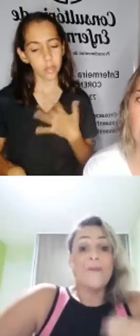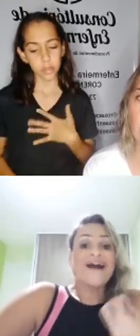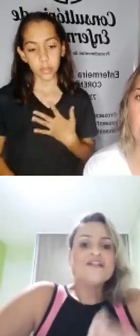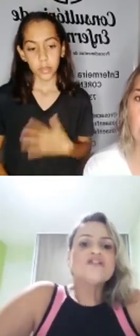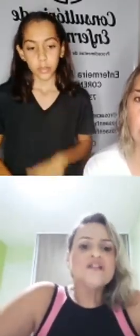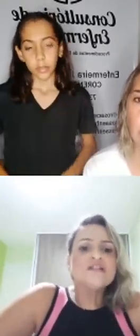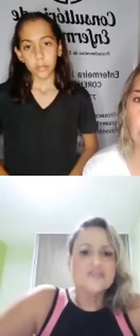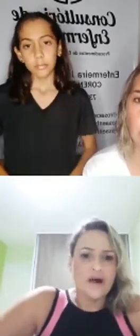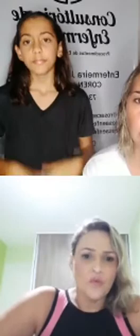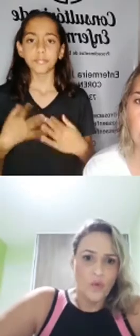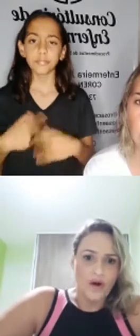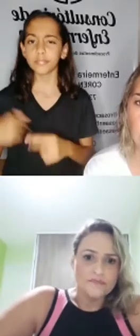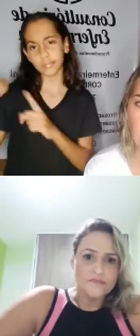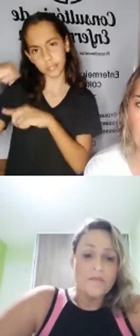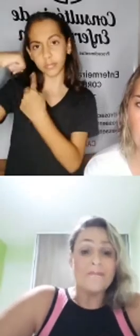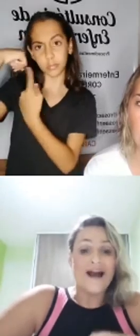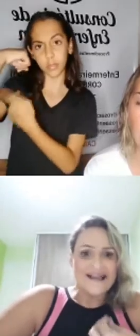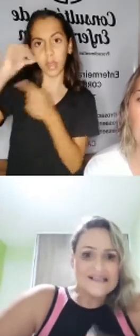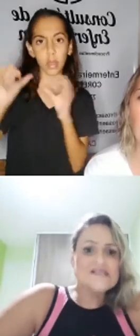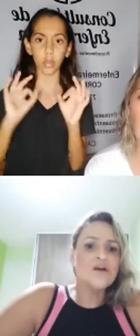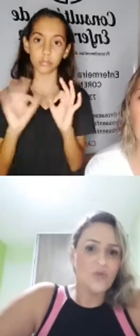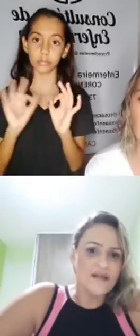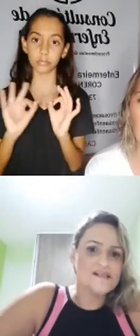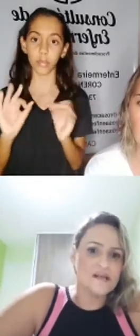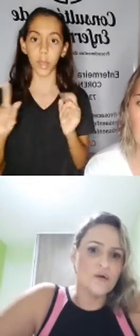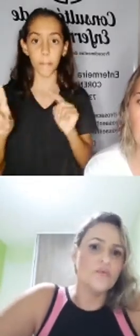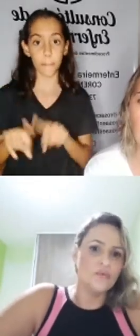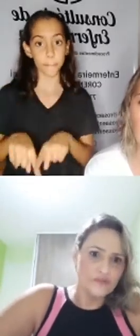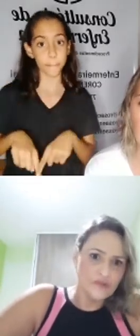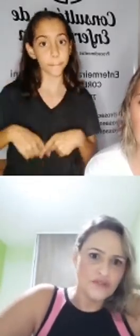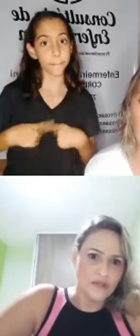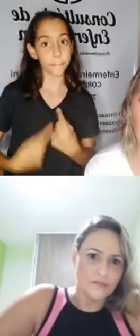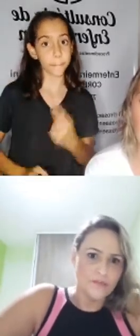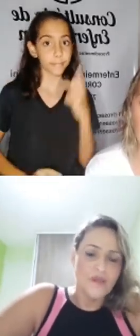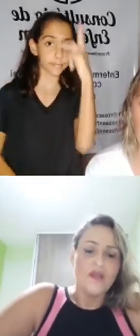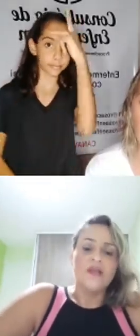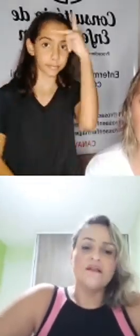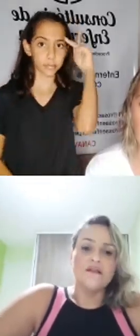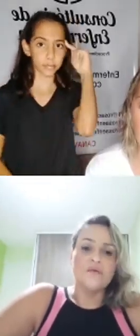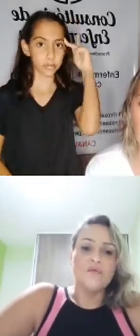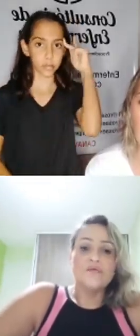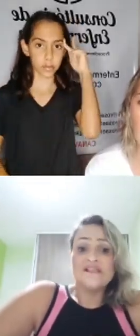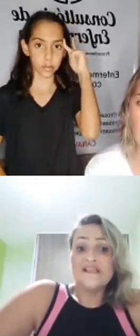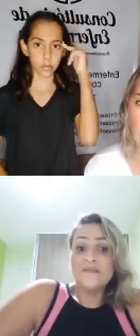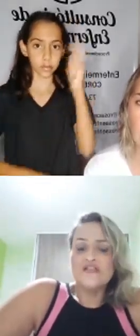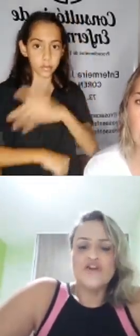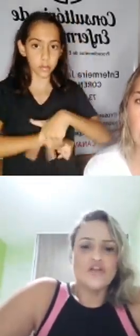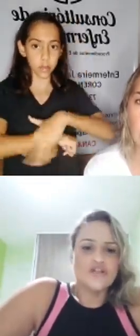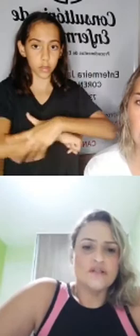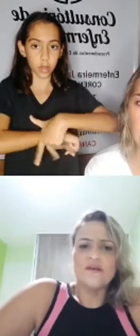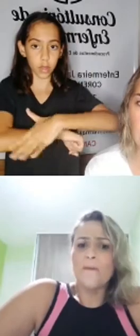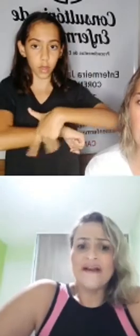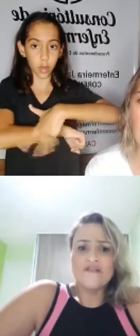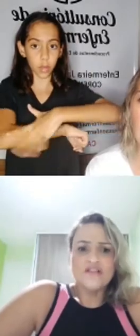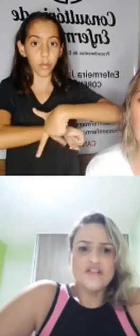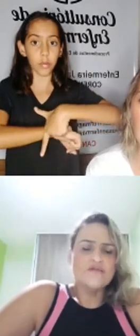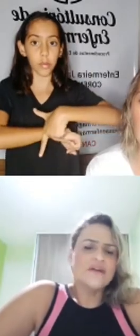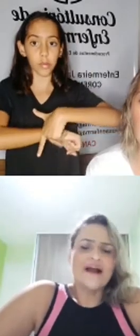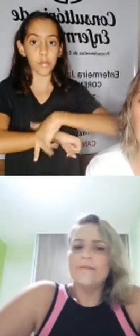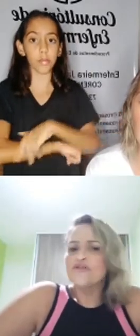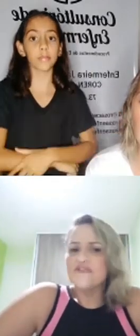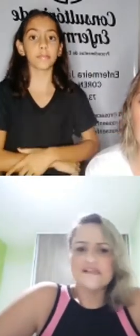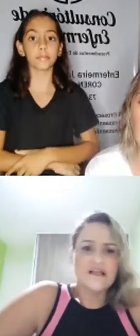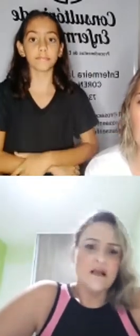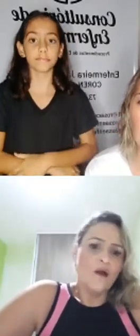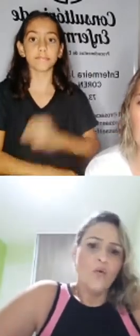quanto mais gente na rua, mais circulação o vírus tem. Então, os exames de rotina, então um preventivo que